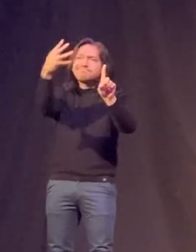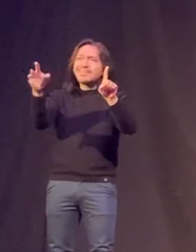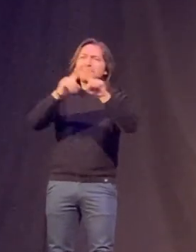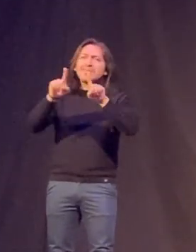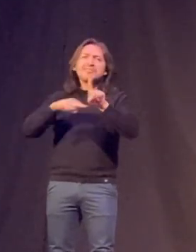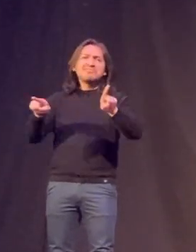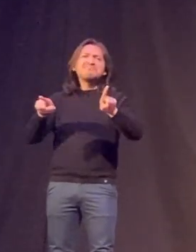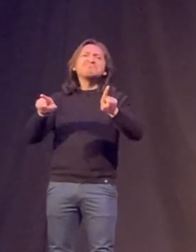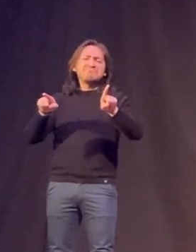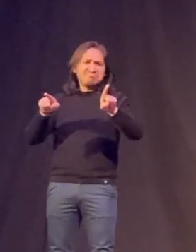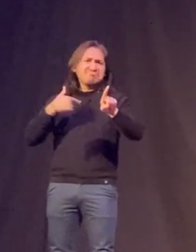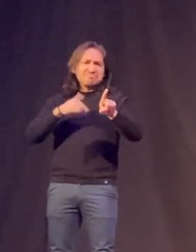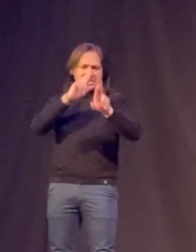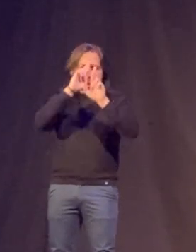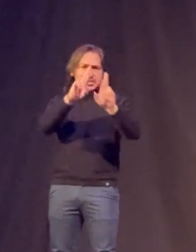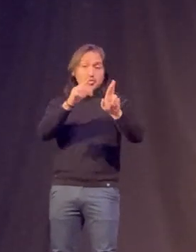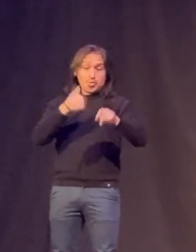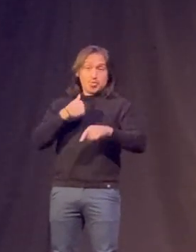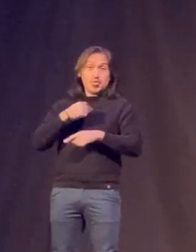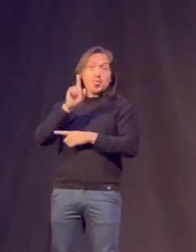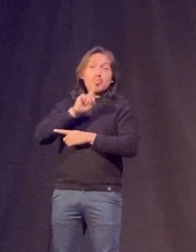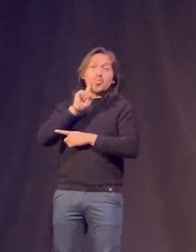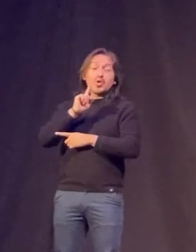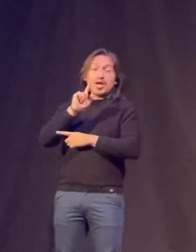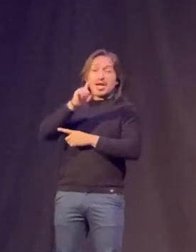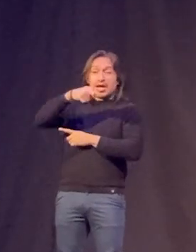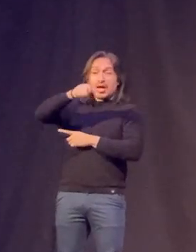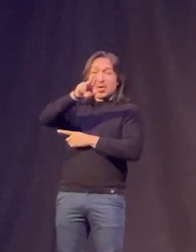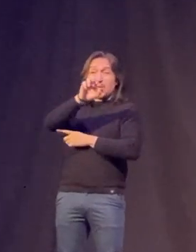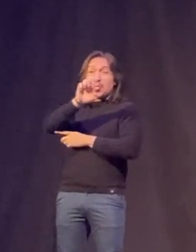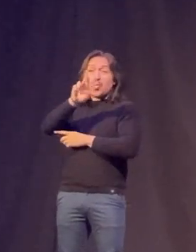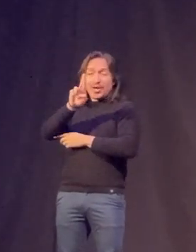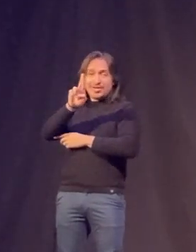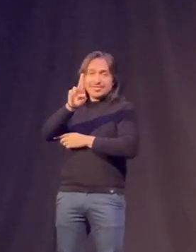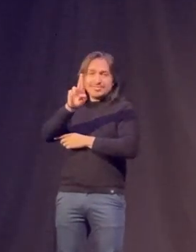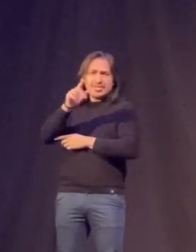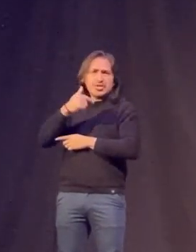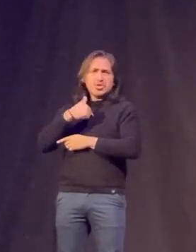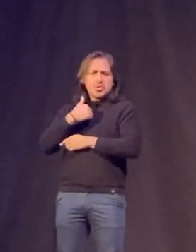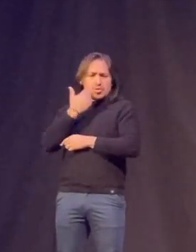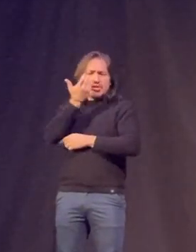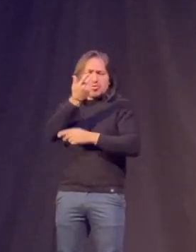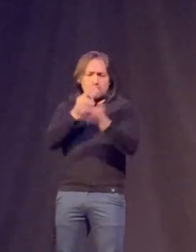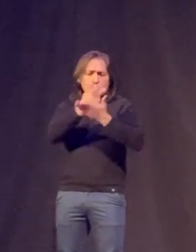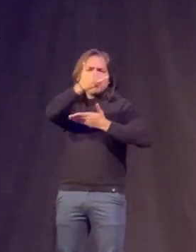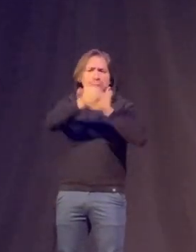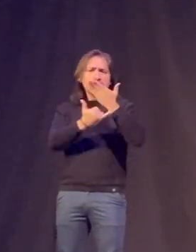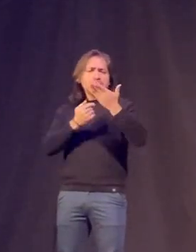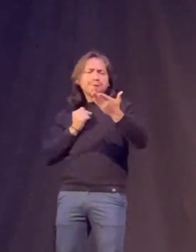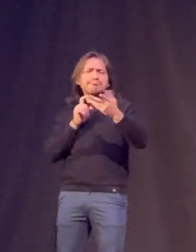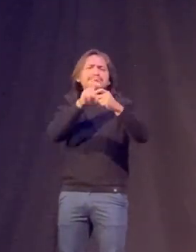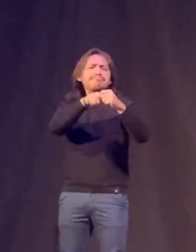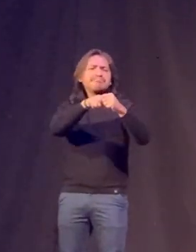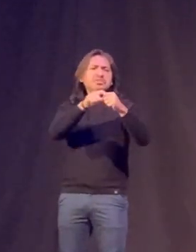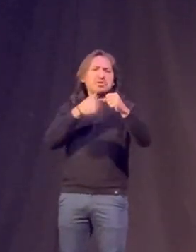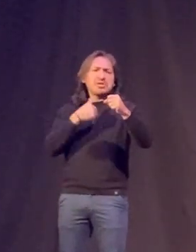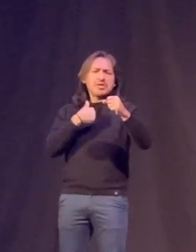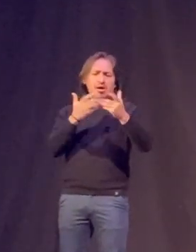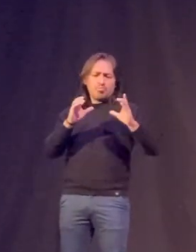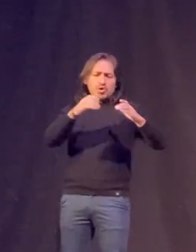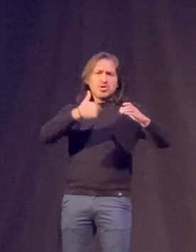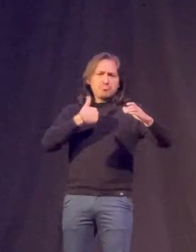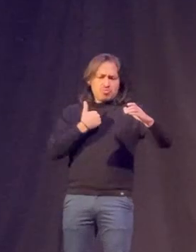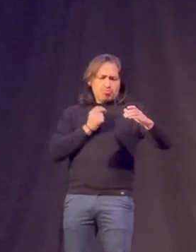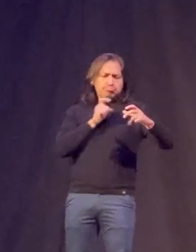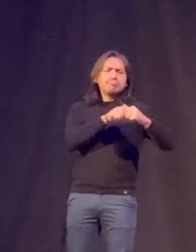mujer queer, me enorgullece inmensamente poder ser parte de un proyecto que busca representar a la comunidad a la que pertenezco,